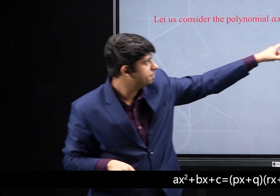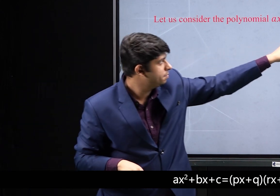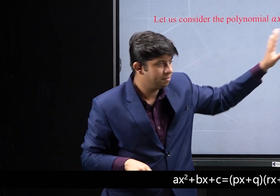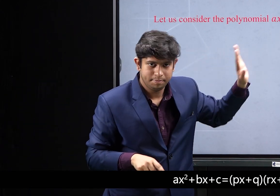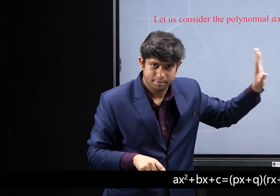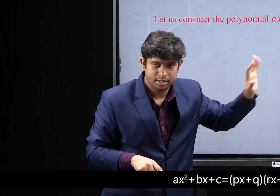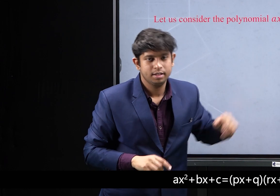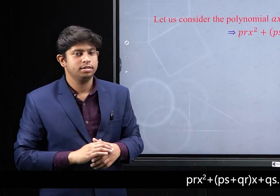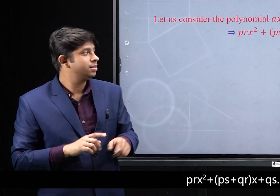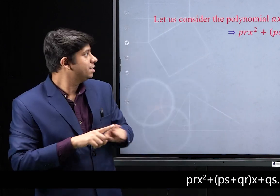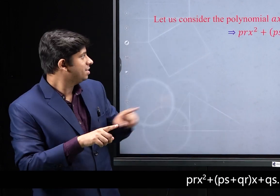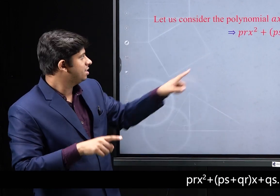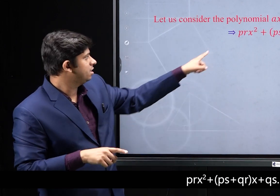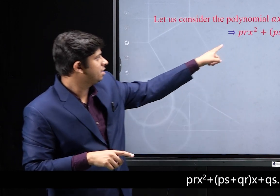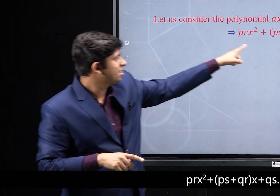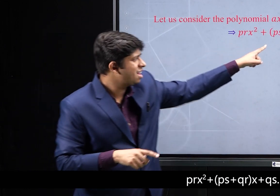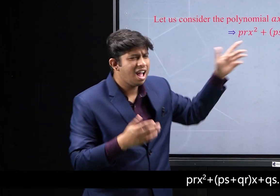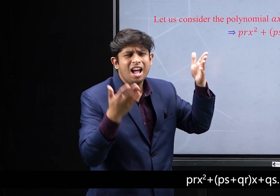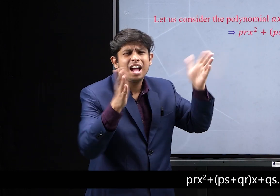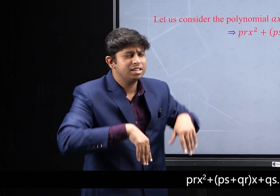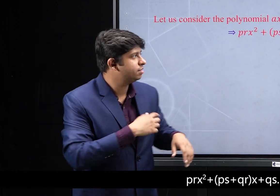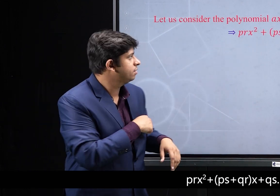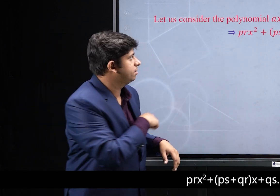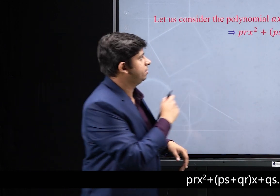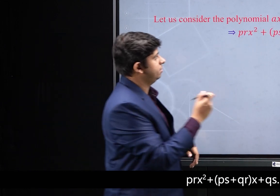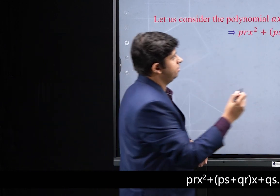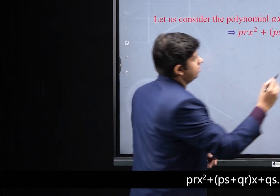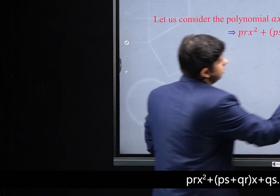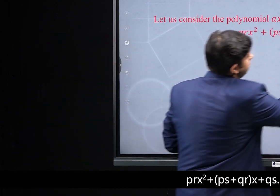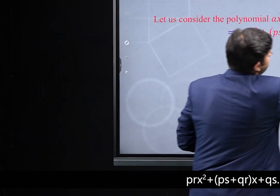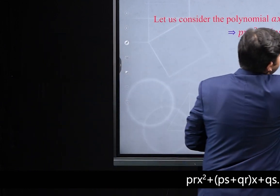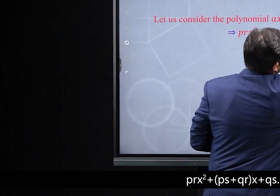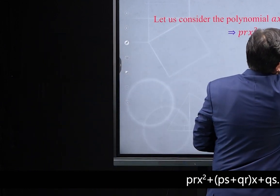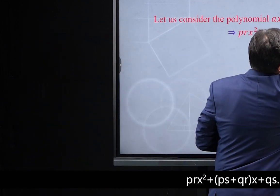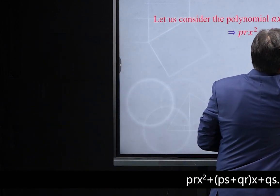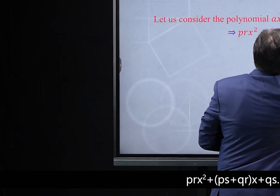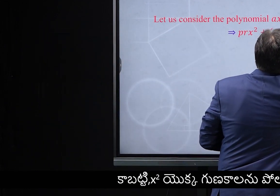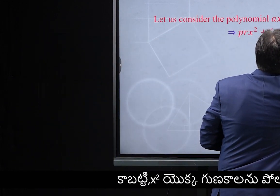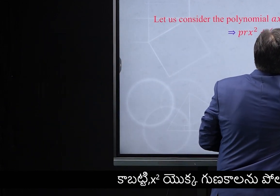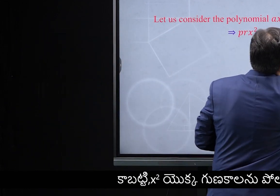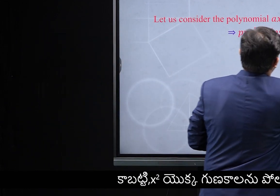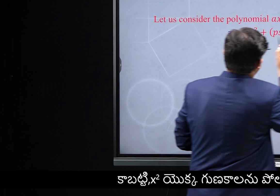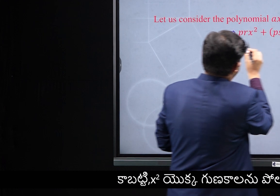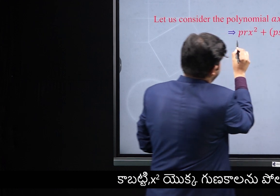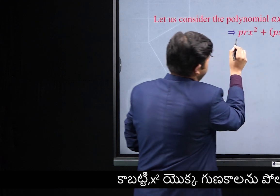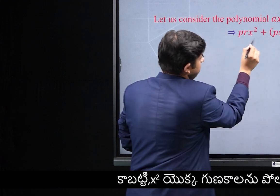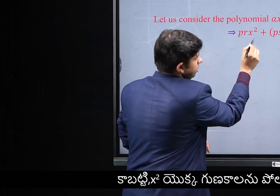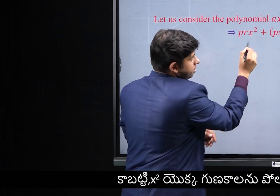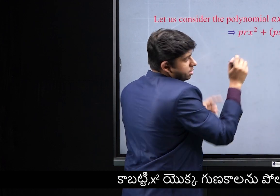rx ప్లస్ s prx² ప్లస్ ps ప్లస్ qr ఇంటూ x ప్లస్ qs. కాబట్టి x² యొక్క గుణకాలను పోల్చడం